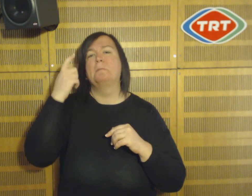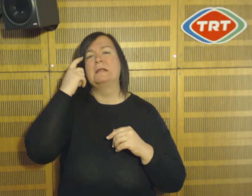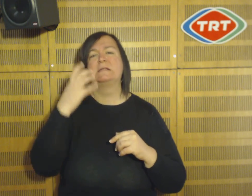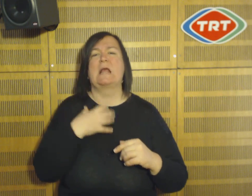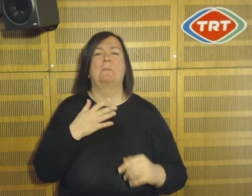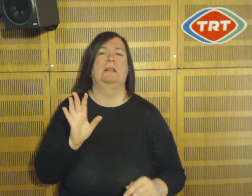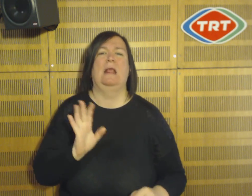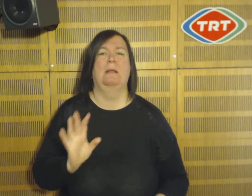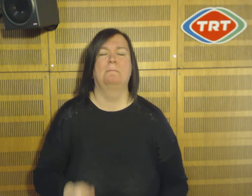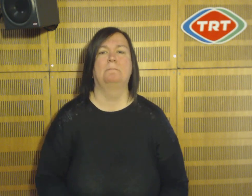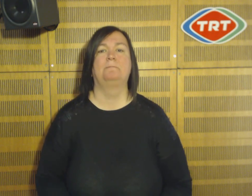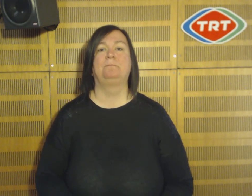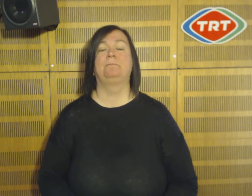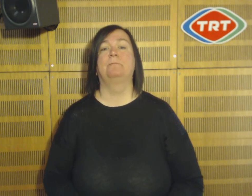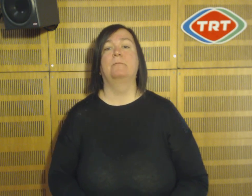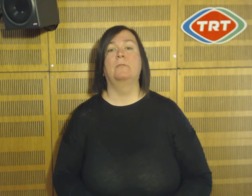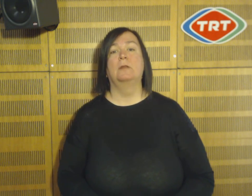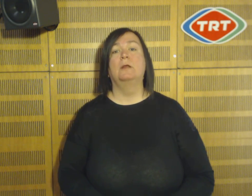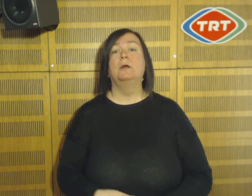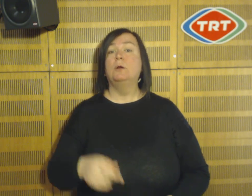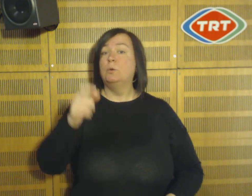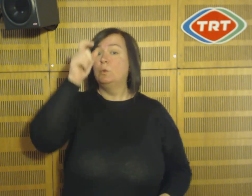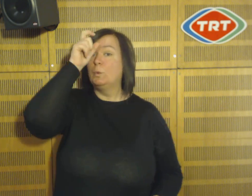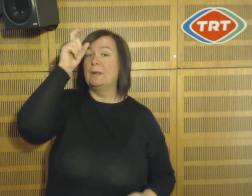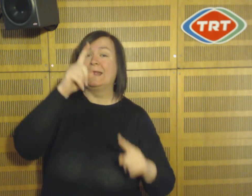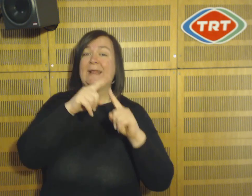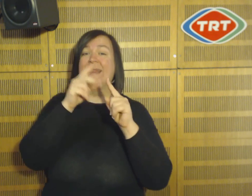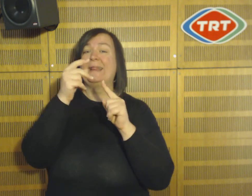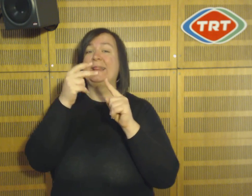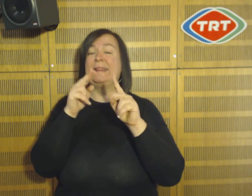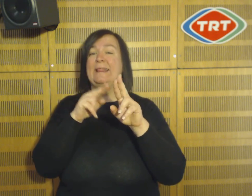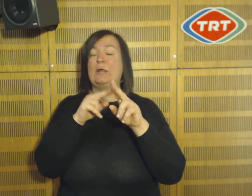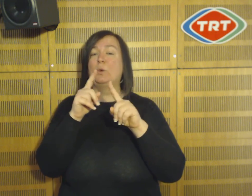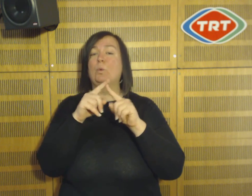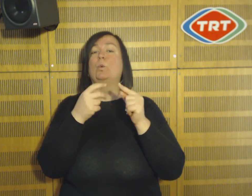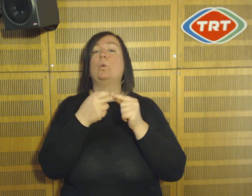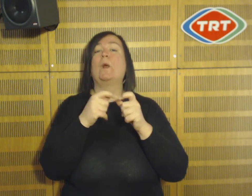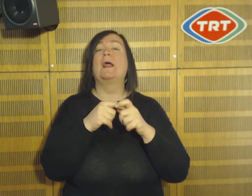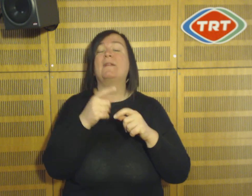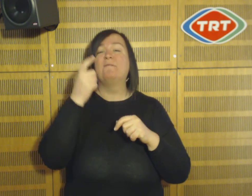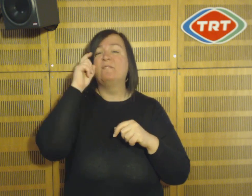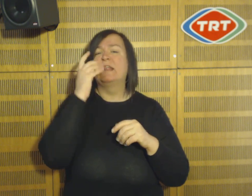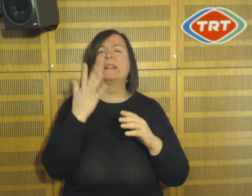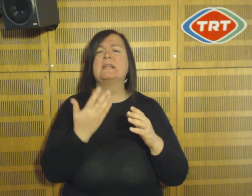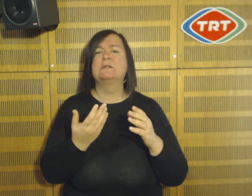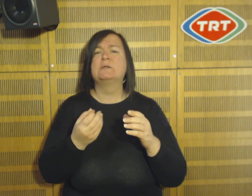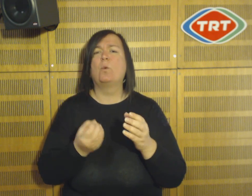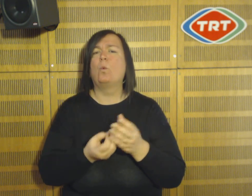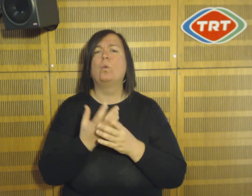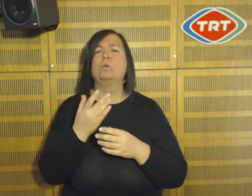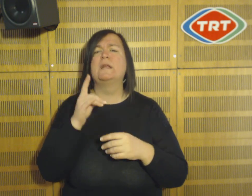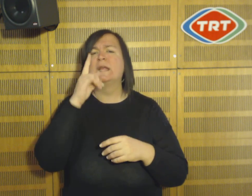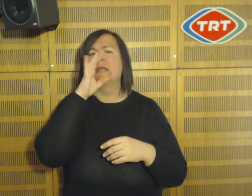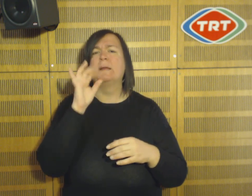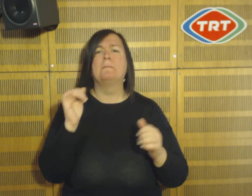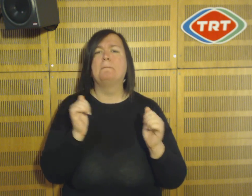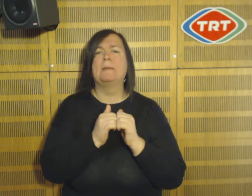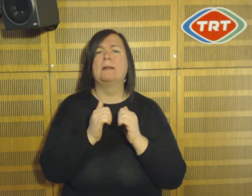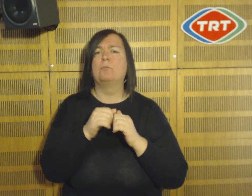açıkçası Evet peki Türkiye tik turet sendromu Gönüllüleri Fikri nasıl oluştu kimlerle birlikte bu yola çıktınız